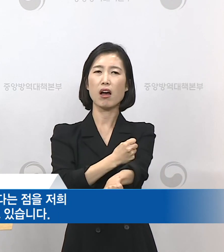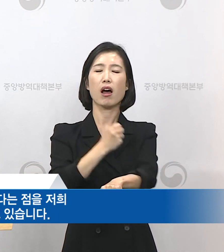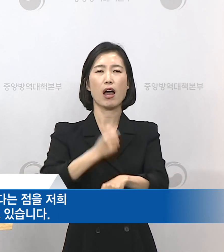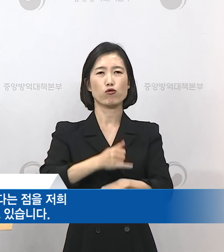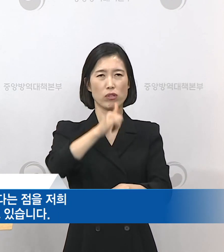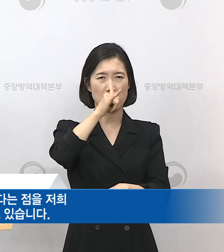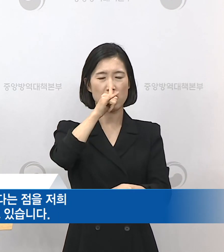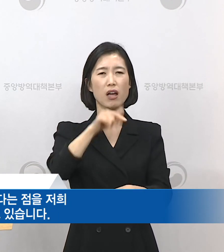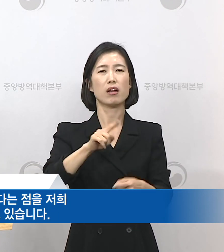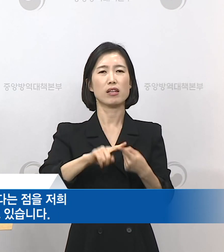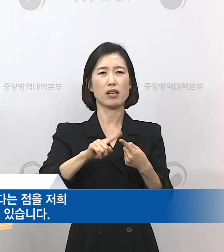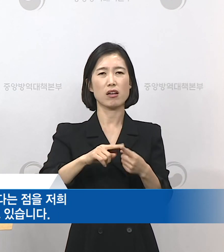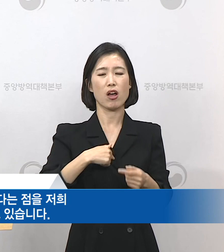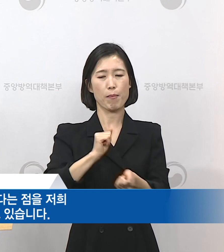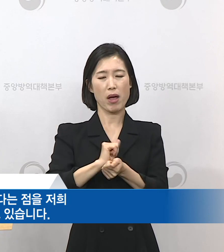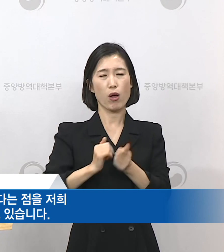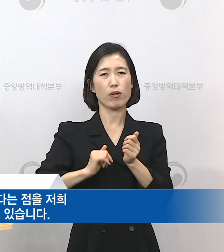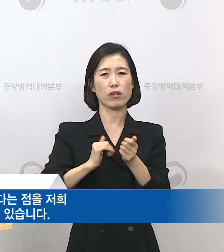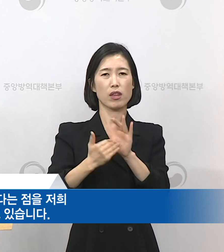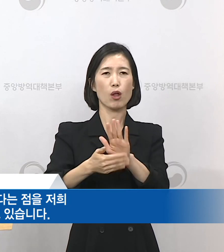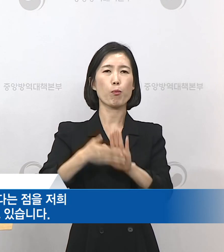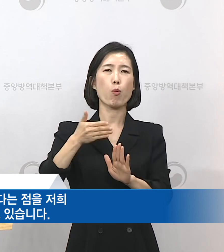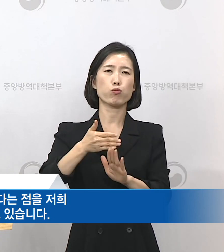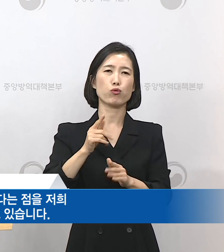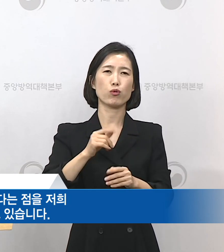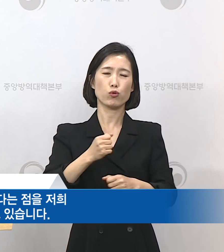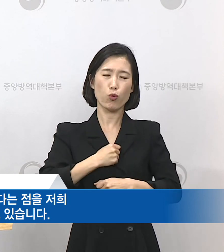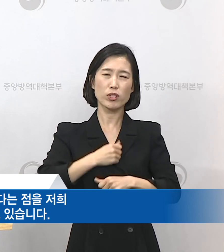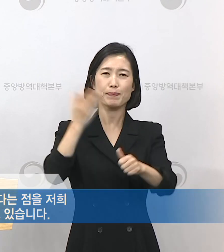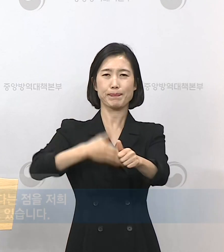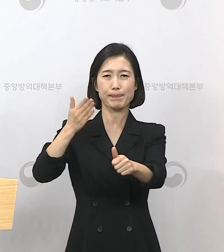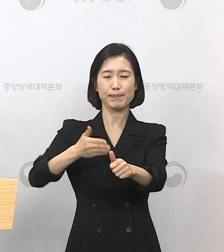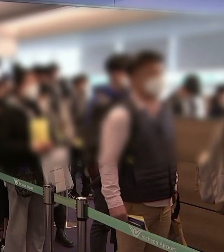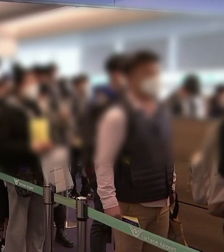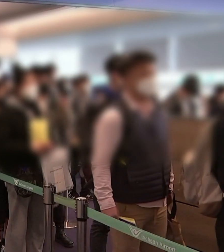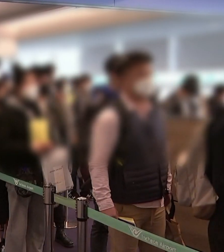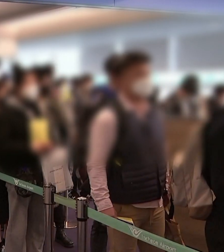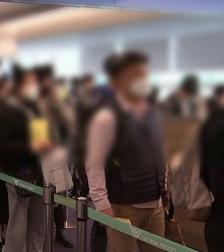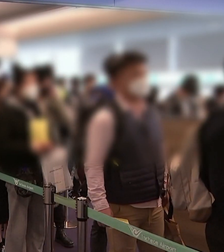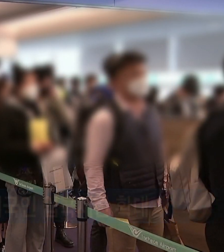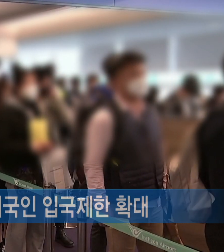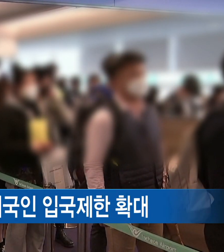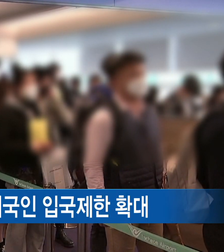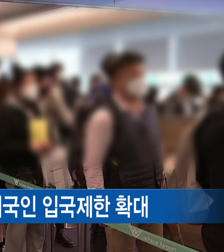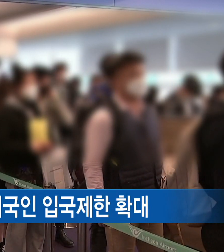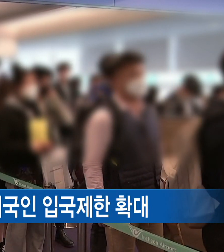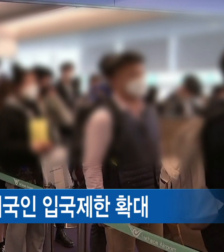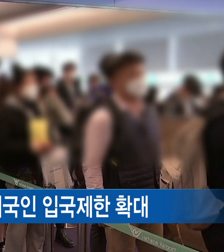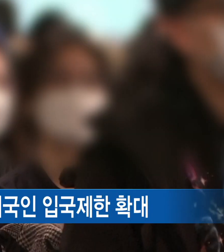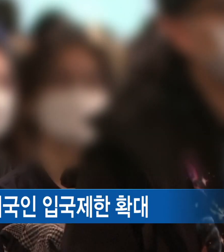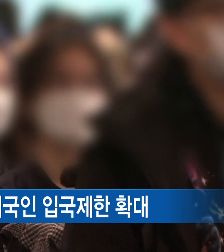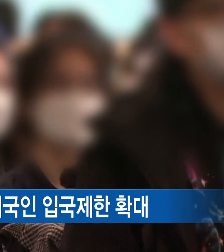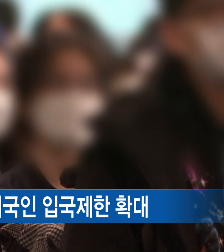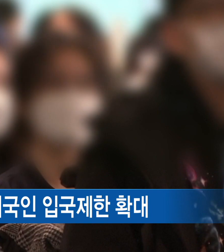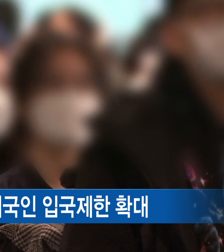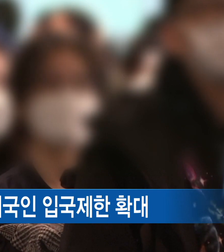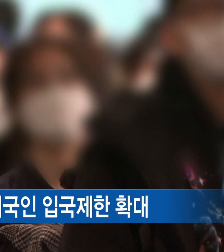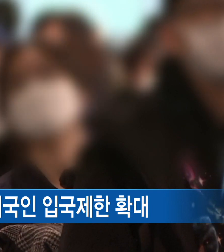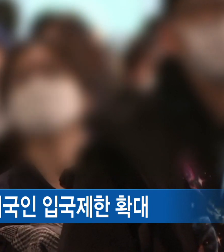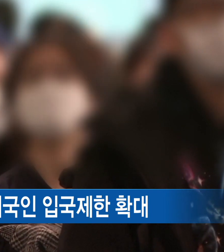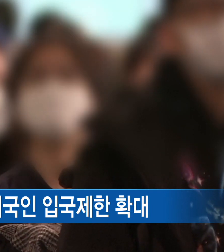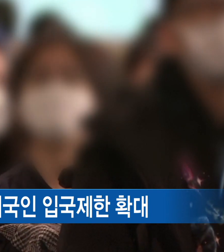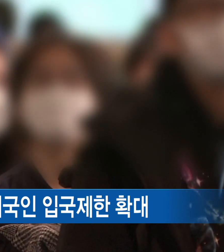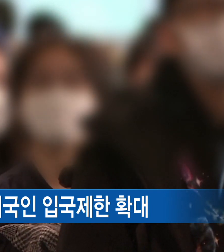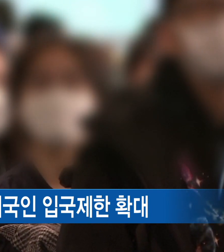있다는 점을 저희 방 없다 목에서는 크게 경계를 하고 있습니다 이런 가운데 정부는 외국인에 대한 입국 제안을